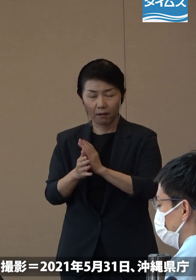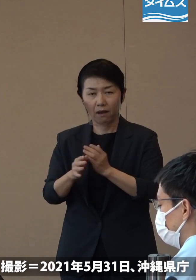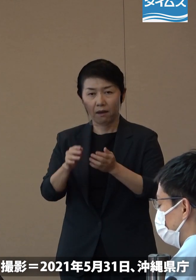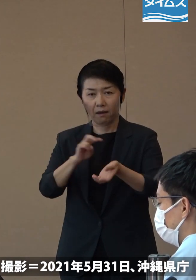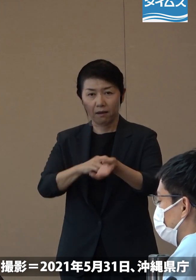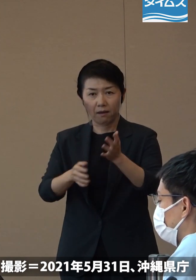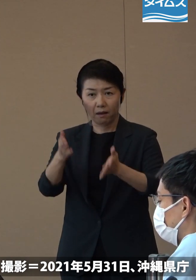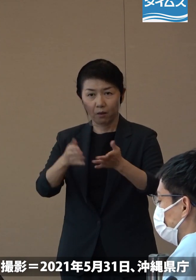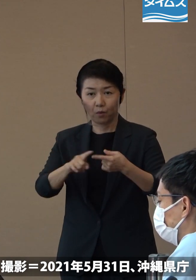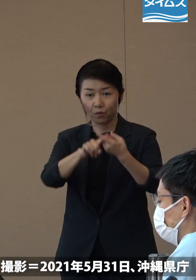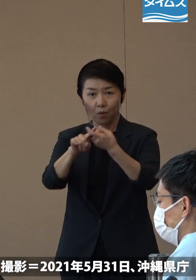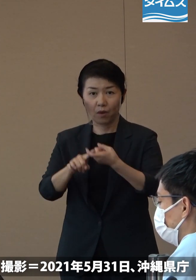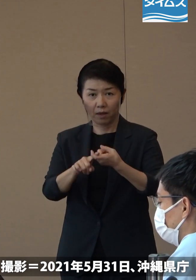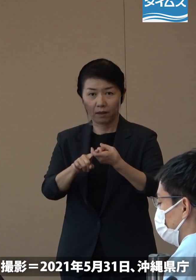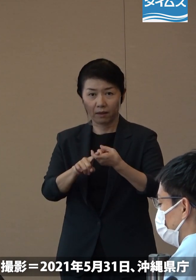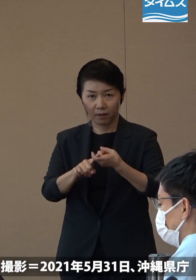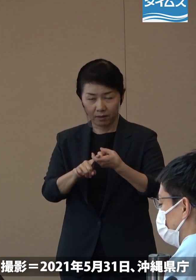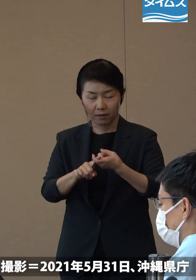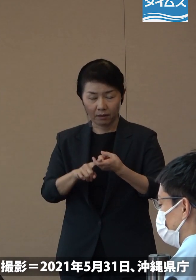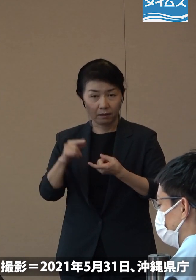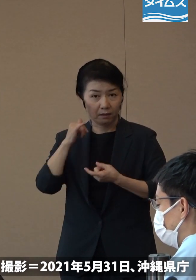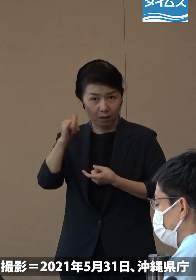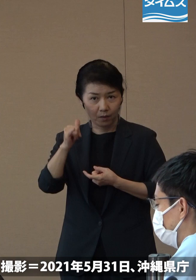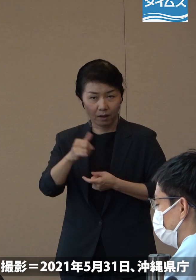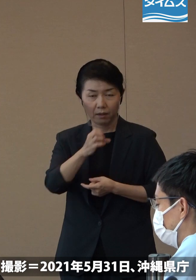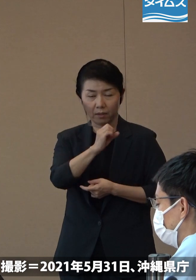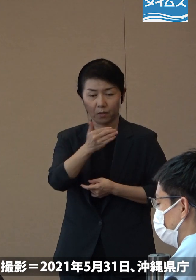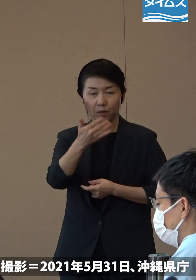ンター